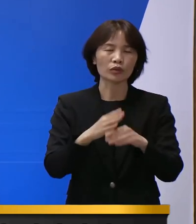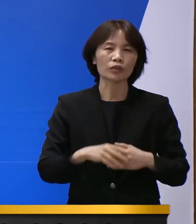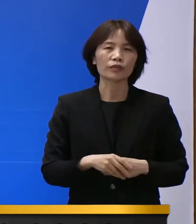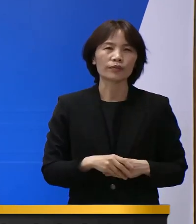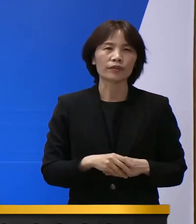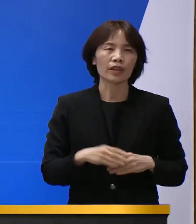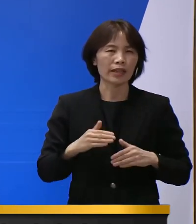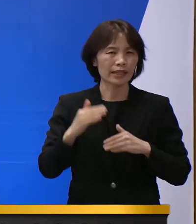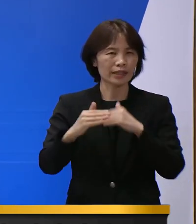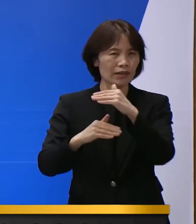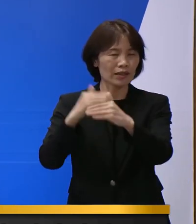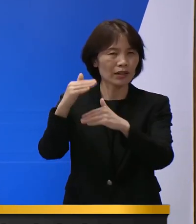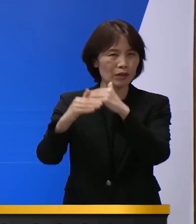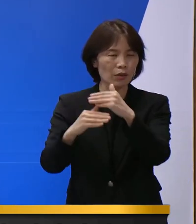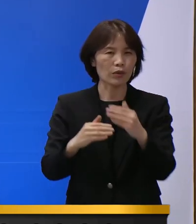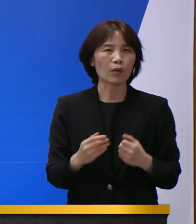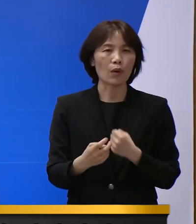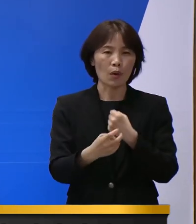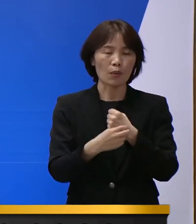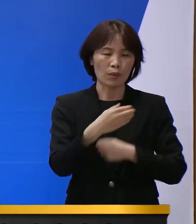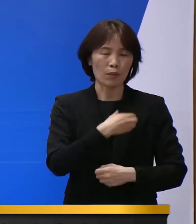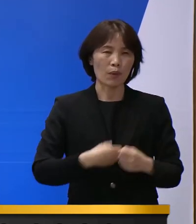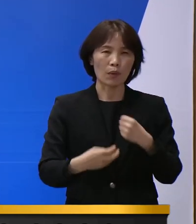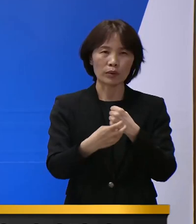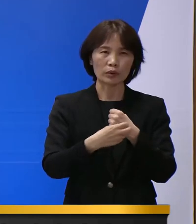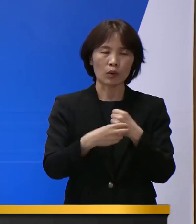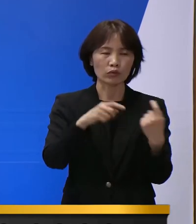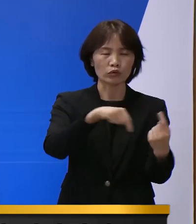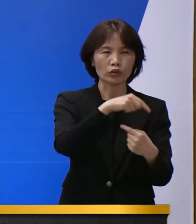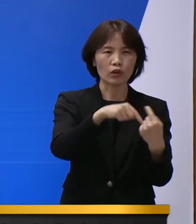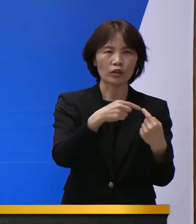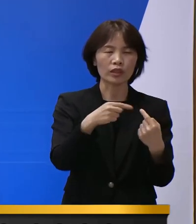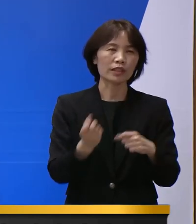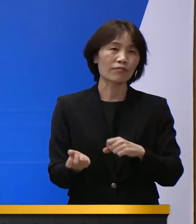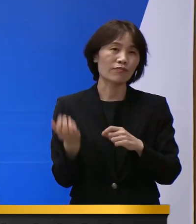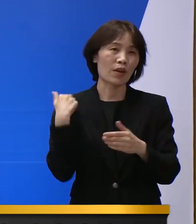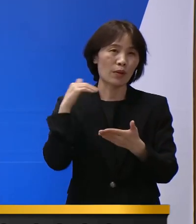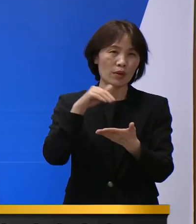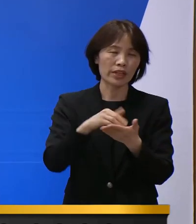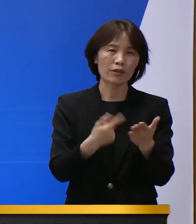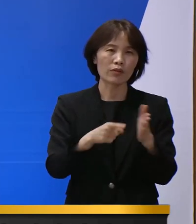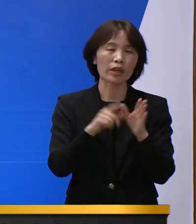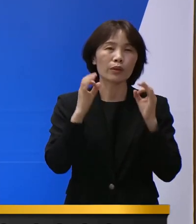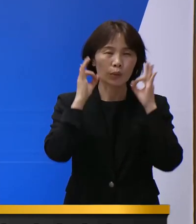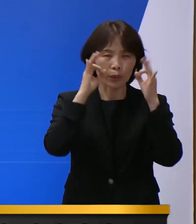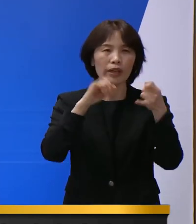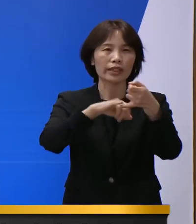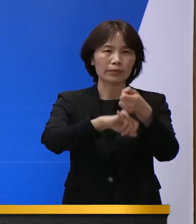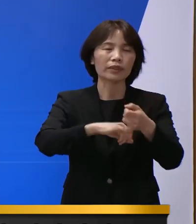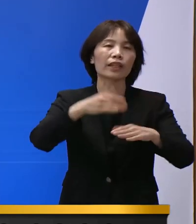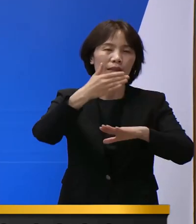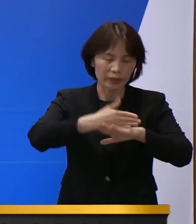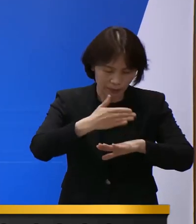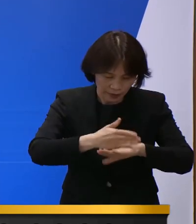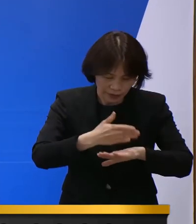그리고 단계적으로 보건소 업무를 재개하는 등 일상 회복을 위해서 계속해서 노력해 나가겠습니다. 예, 감사합니다.